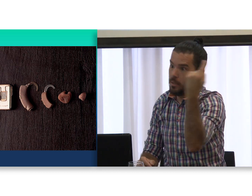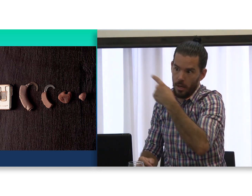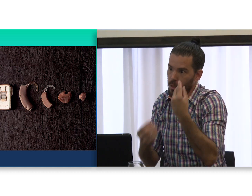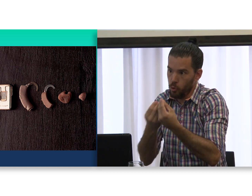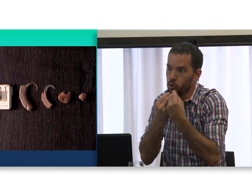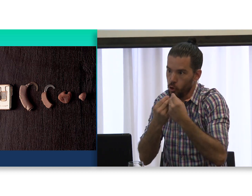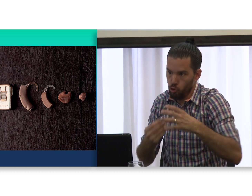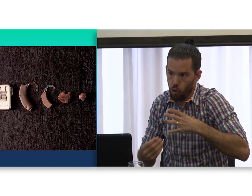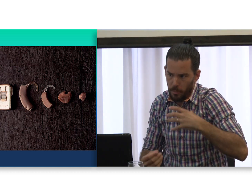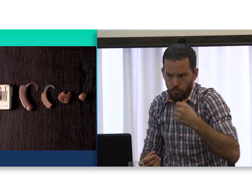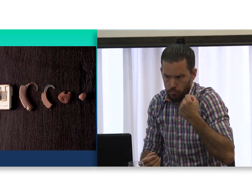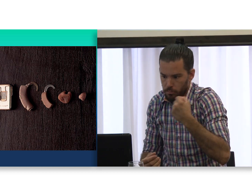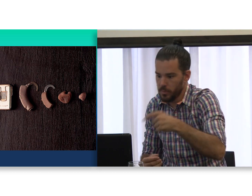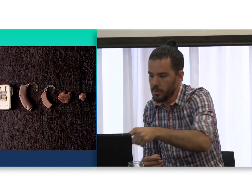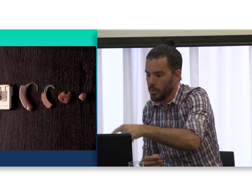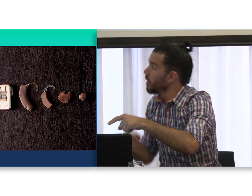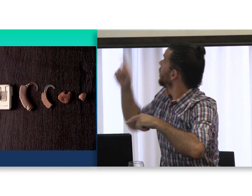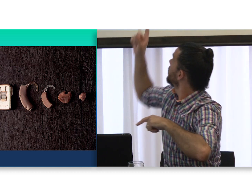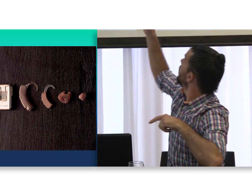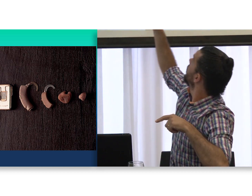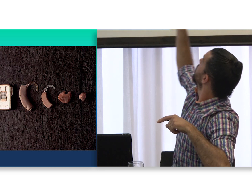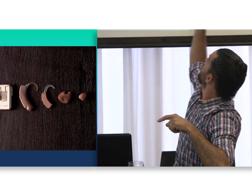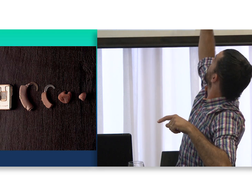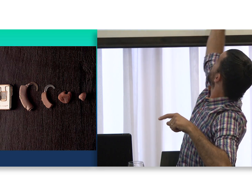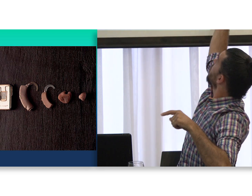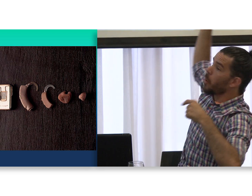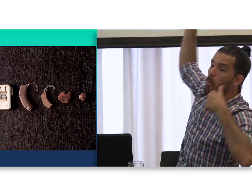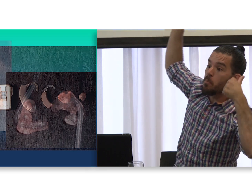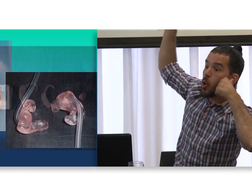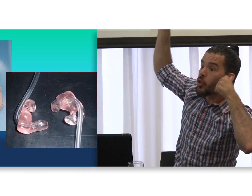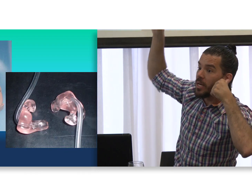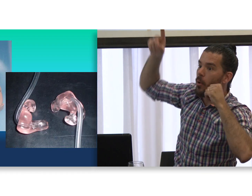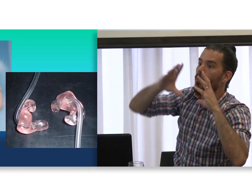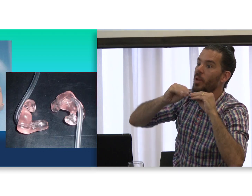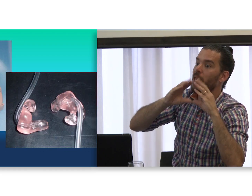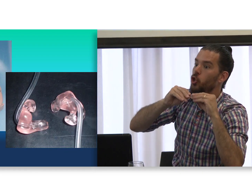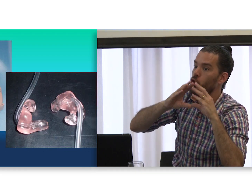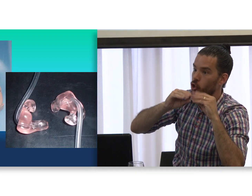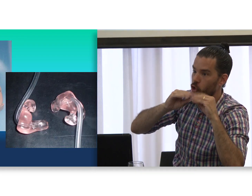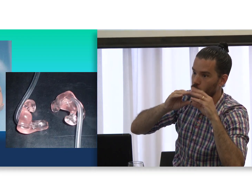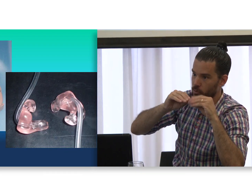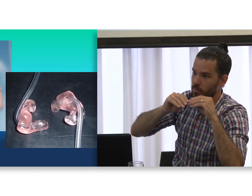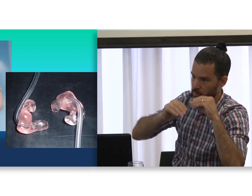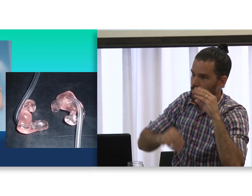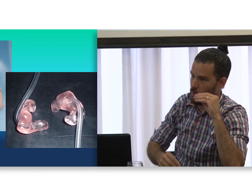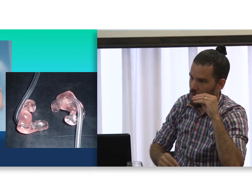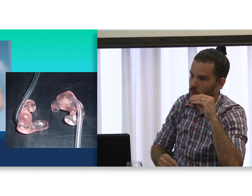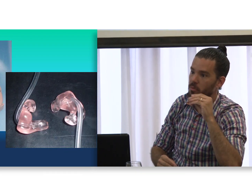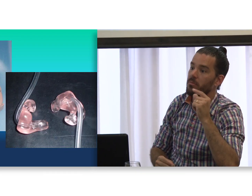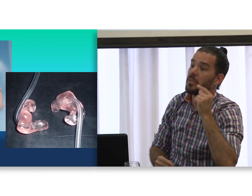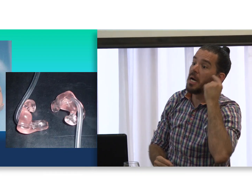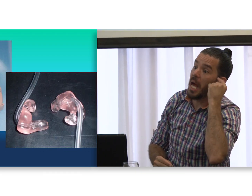Hoy la mayoría, todavía hay muchos sordos que utilizan este tipo de audífonos porque tienen un molde muy blando que pueden